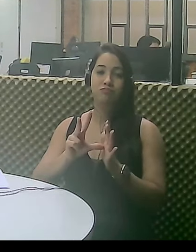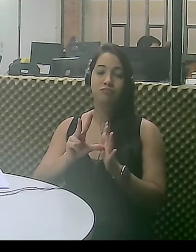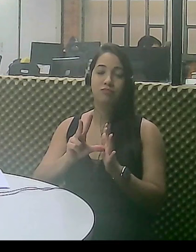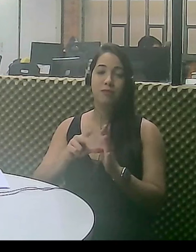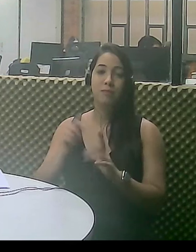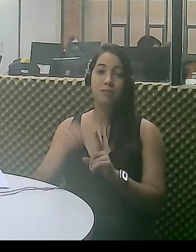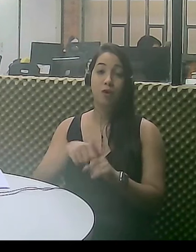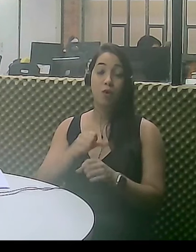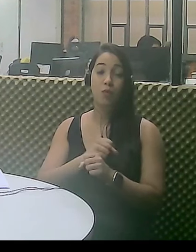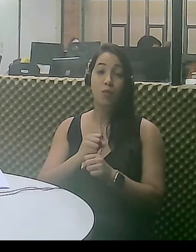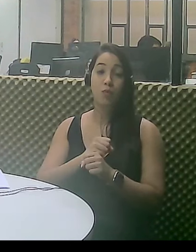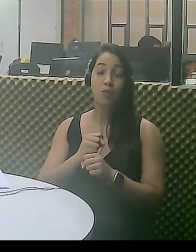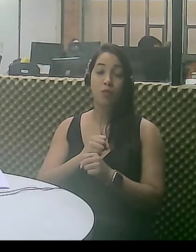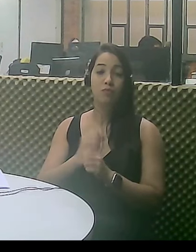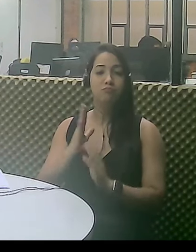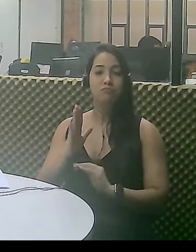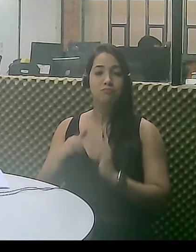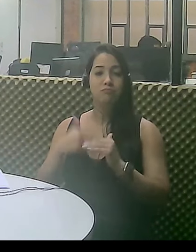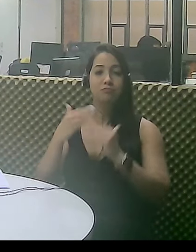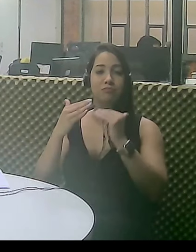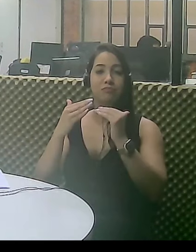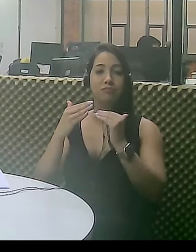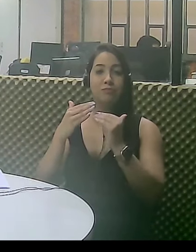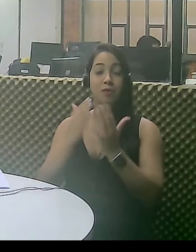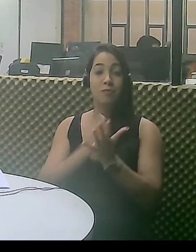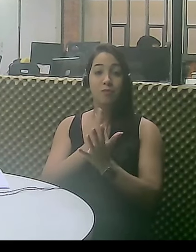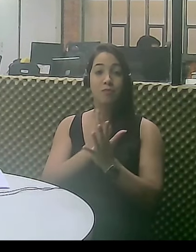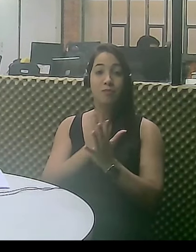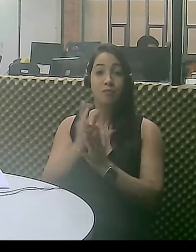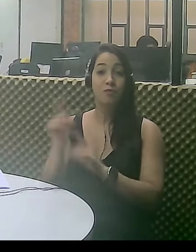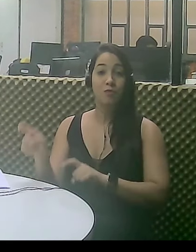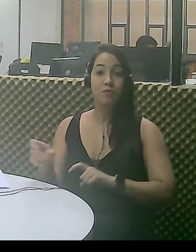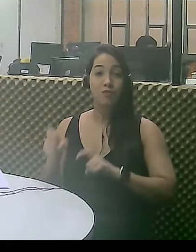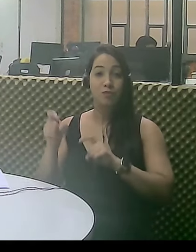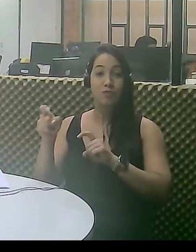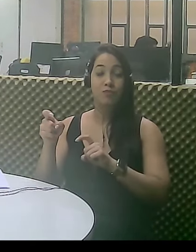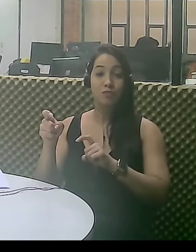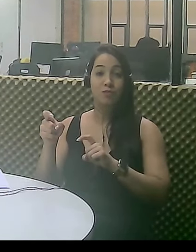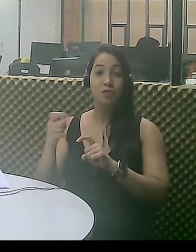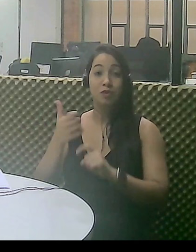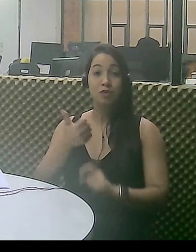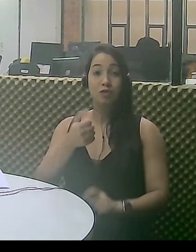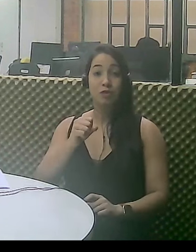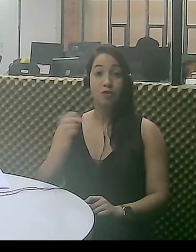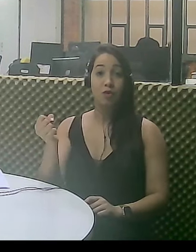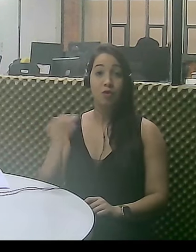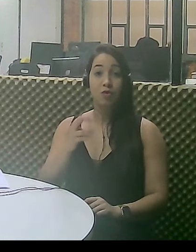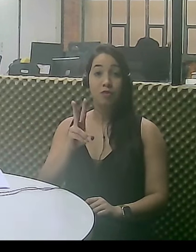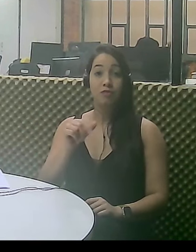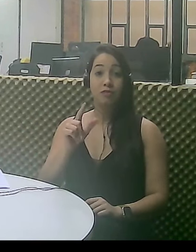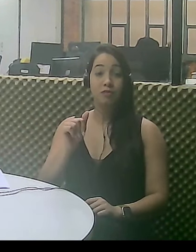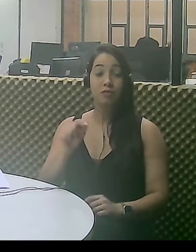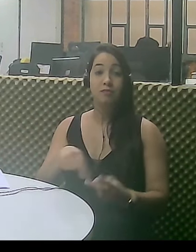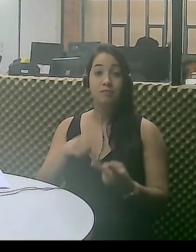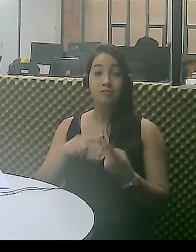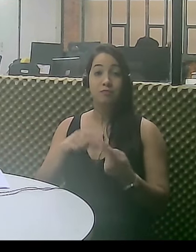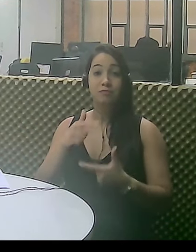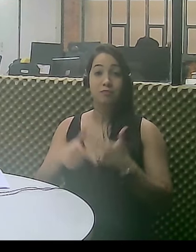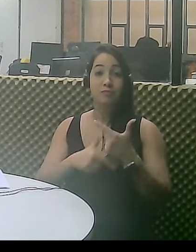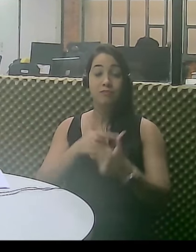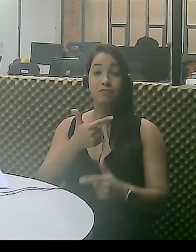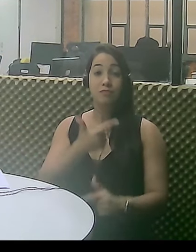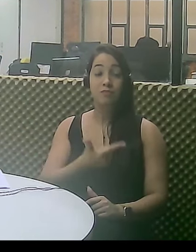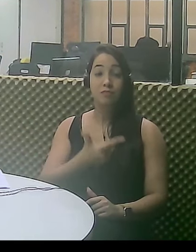por setor, o bom desempenho ocorreu nos segmentos da agropecuária, com 18 novos postos, serviços